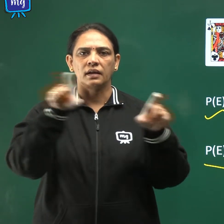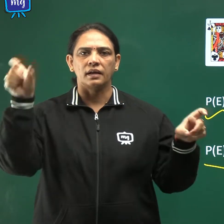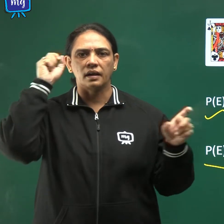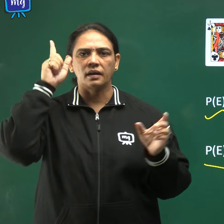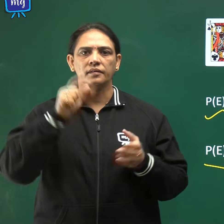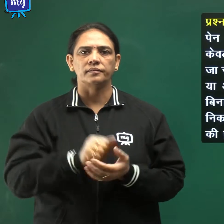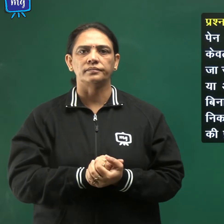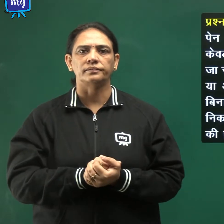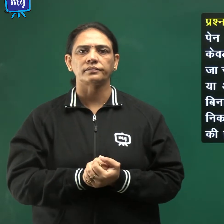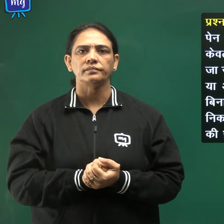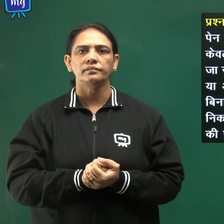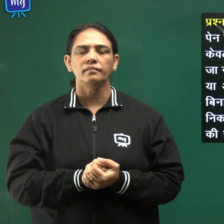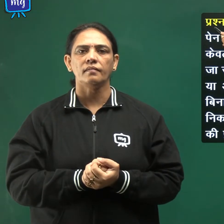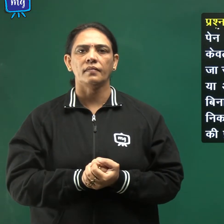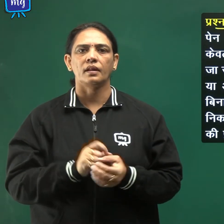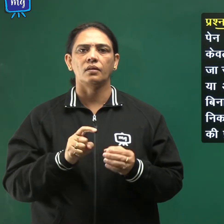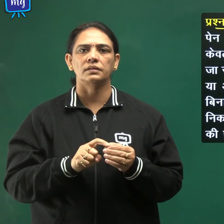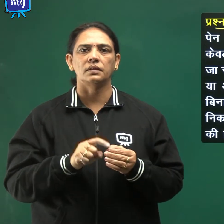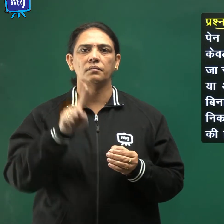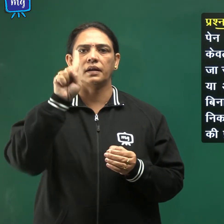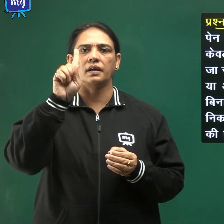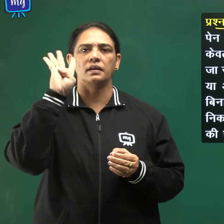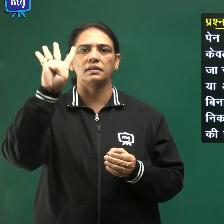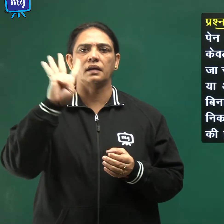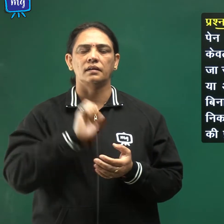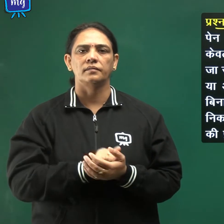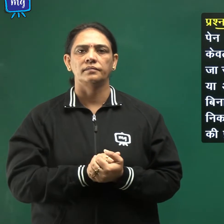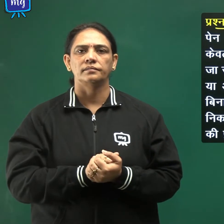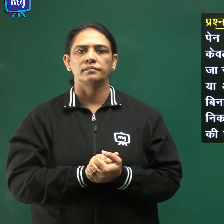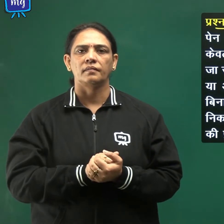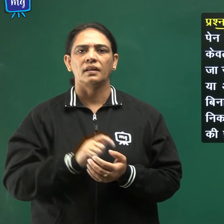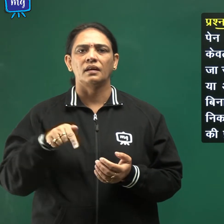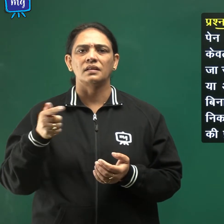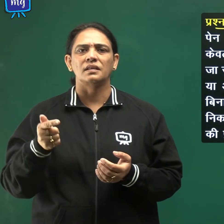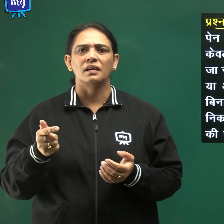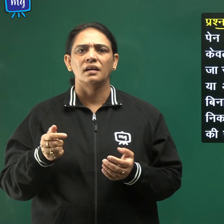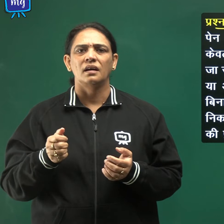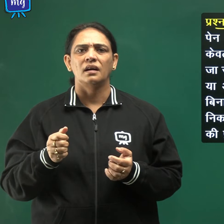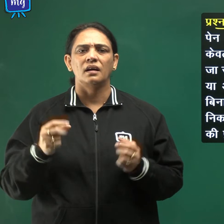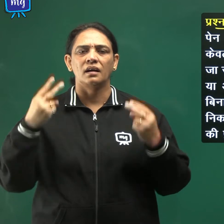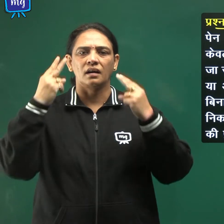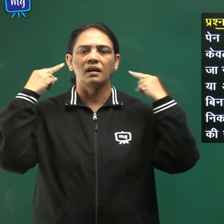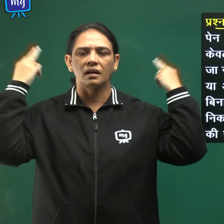गया को प्रसन्न नंबर 14 है कि किसी कारण